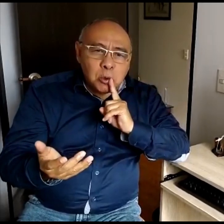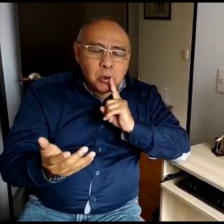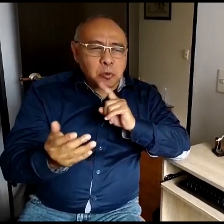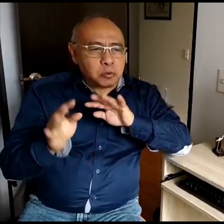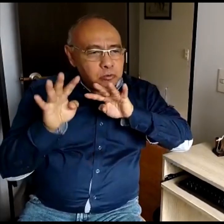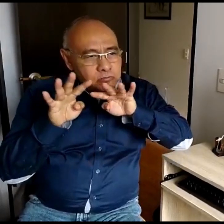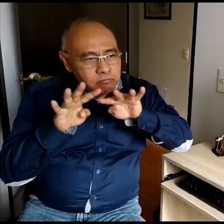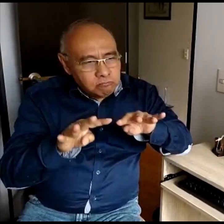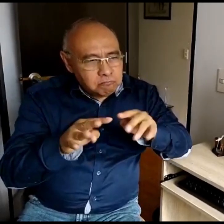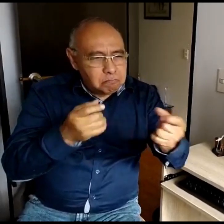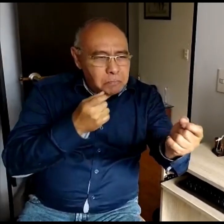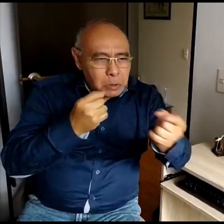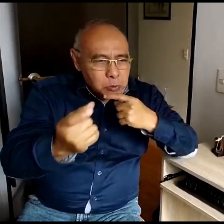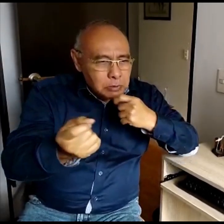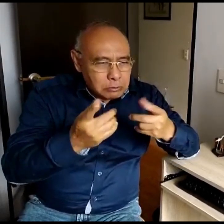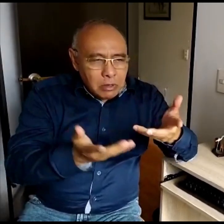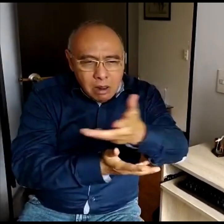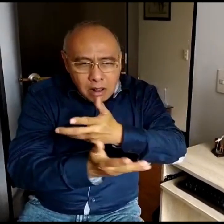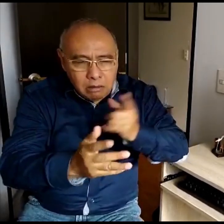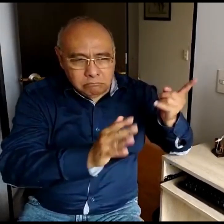enterados de los procesos que se llevarán a cabo en adelante.